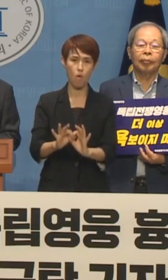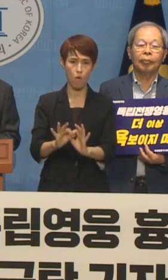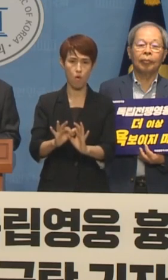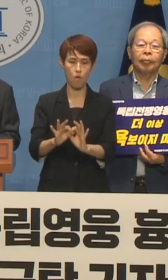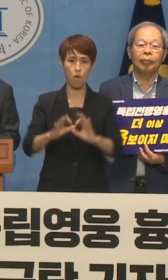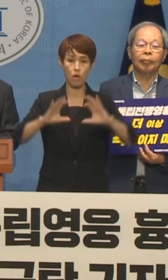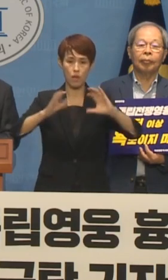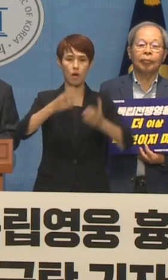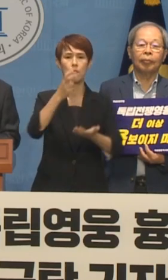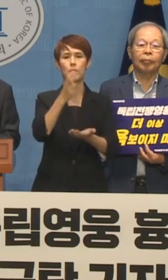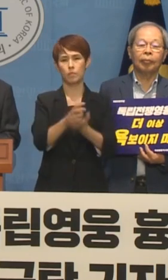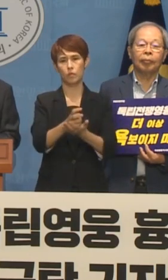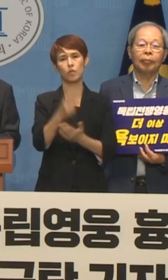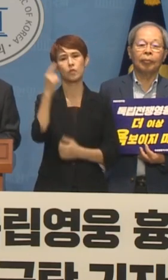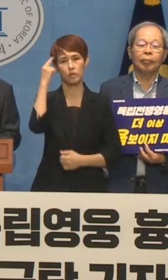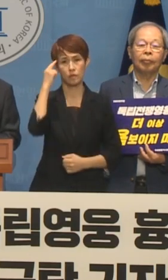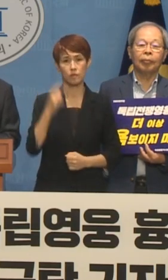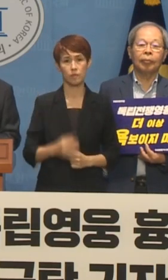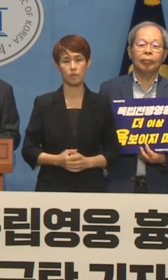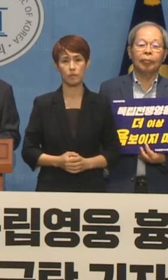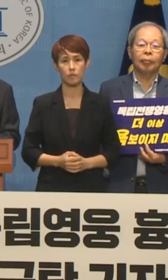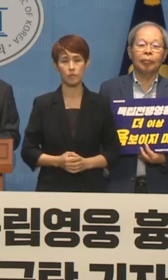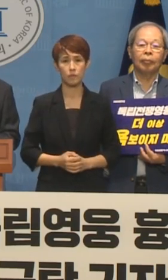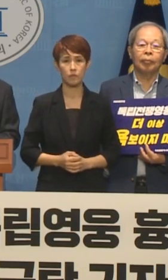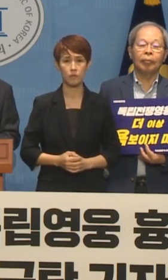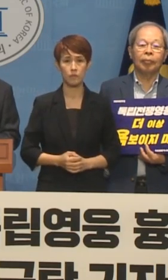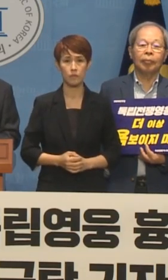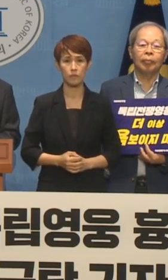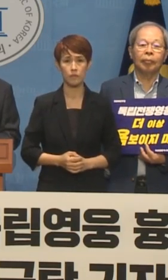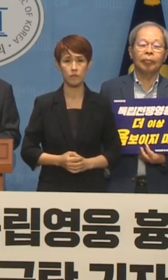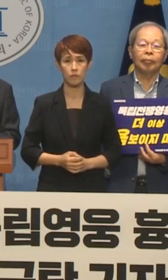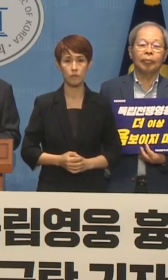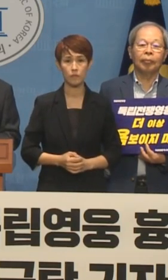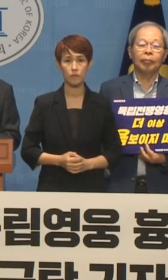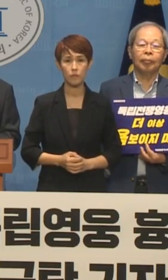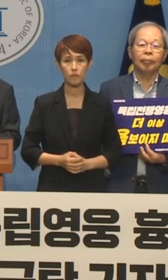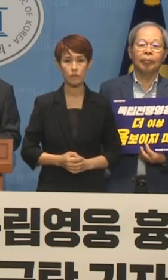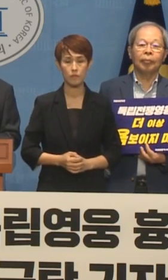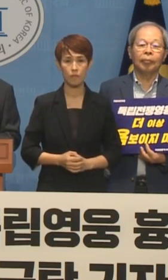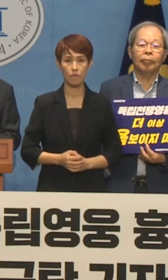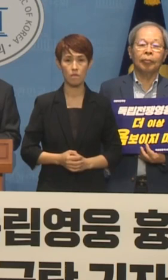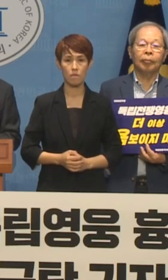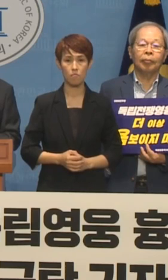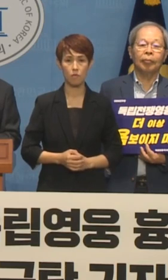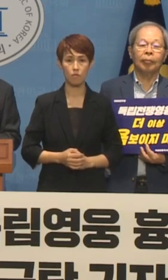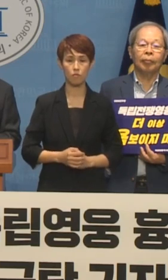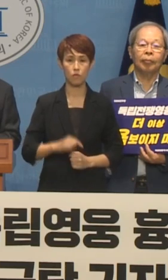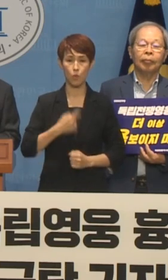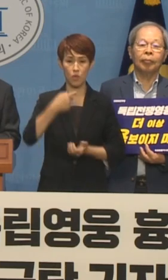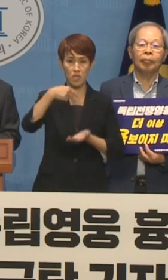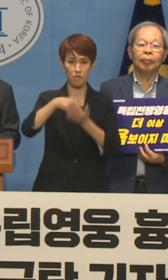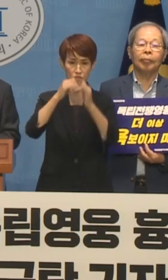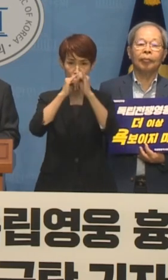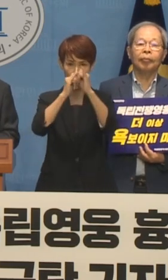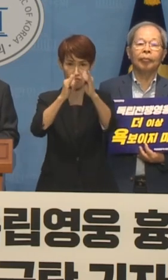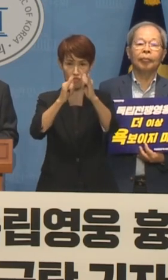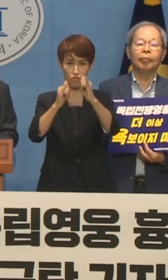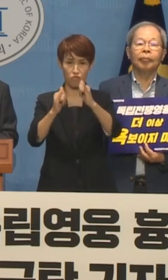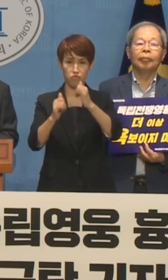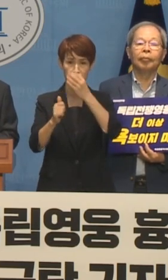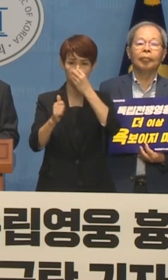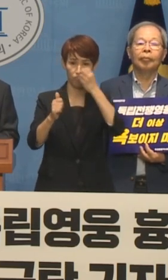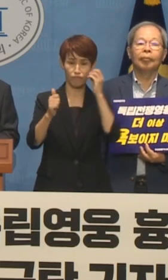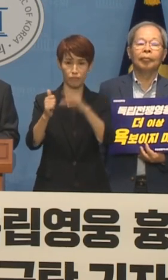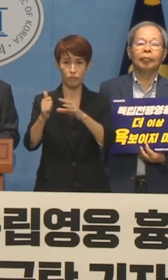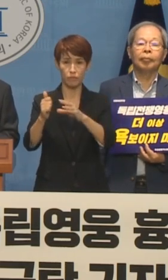헌법 정신이기 때문에 그렇습니다. 만약에 이렇게 우리 독립 영웅들을 모욕하고 존경하기